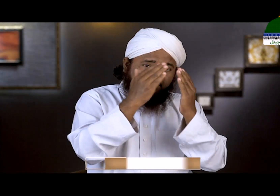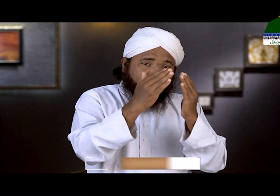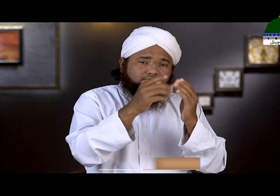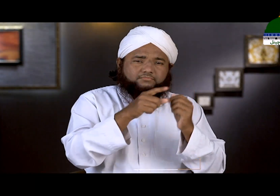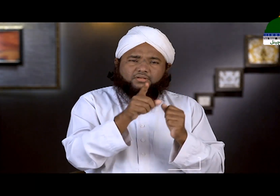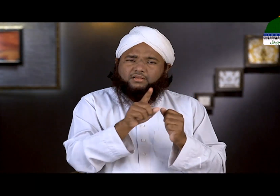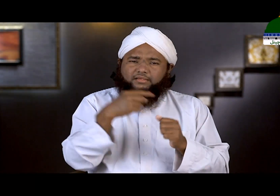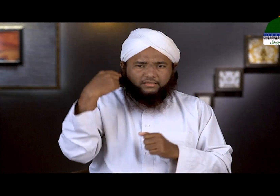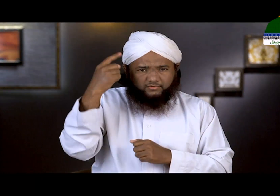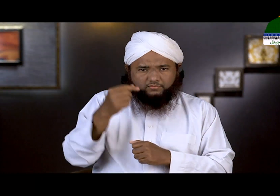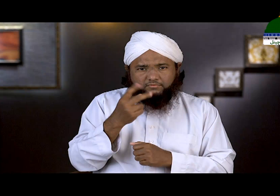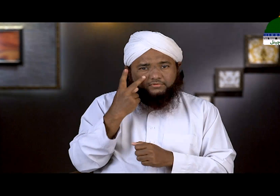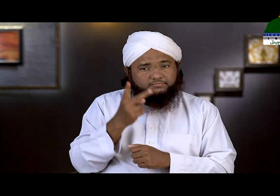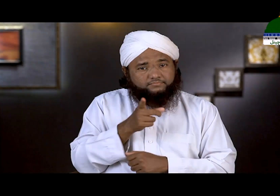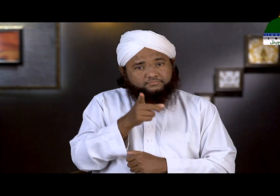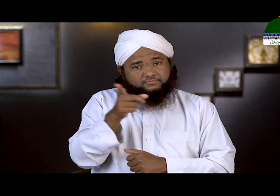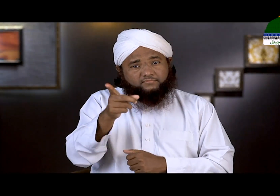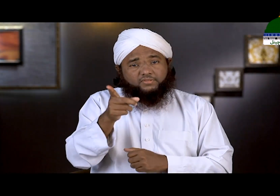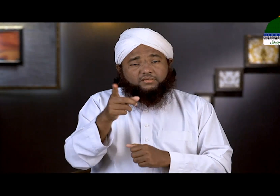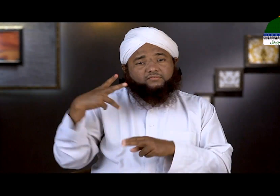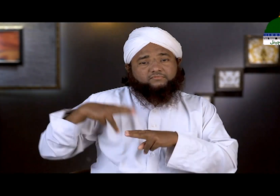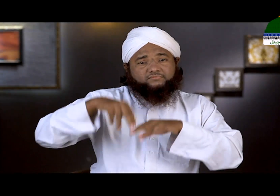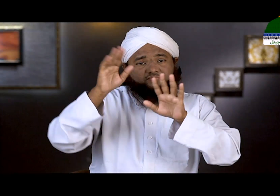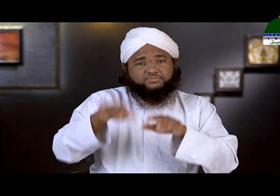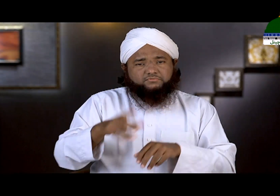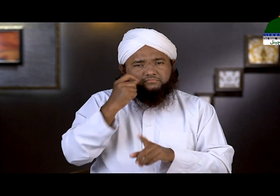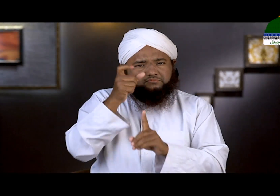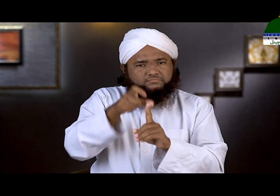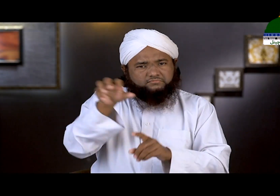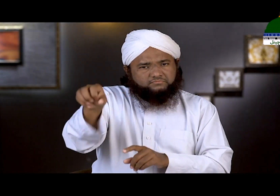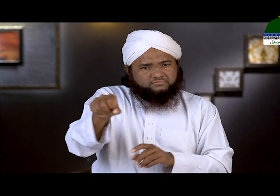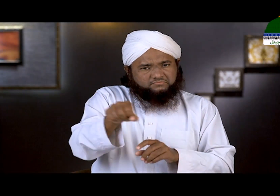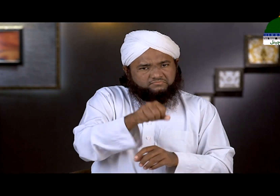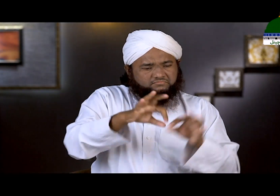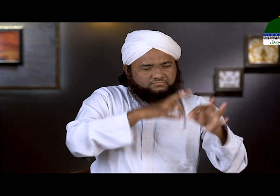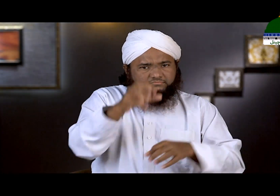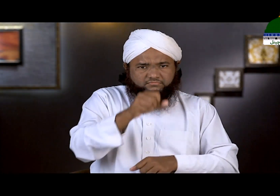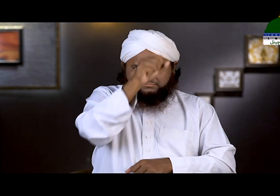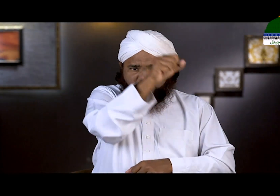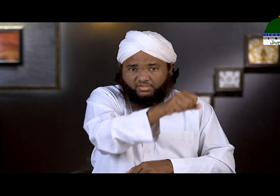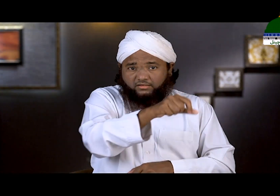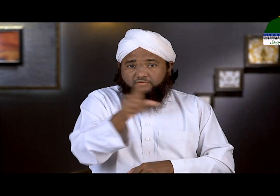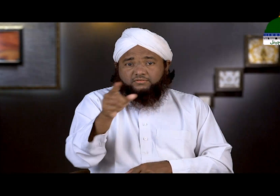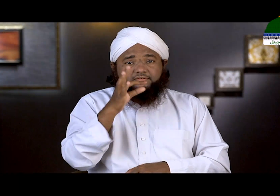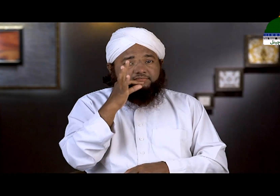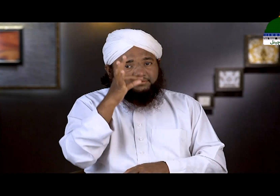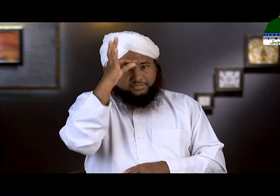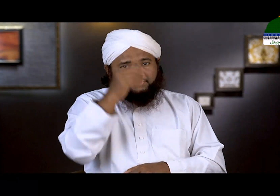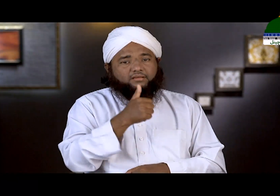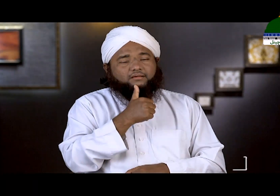علیہ وآلہ وسلم کے ایک امتی پر پڑے گی۔ فرشتے اسے جہنم کی طرف لیے جا رہے ہوں گے۔ یہ دیکھ کر حضرت آدم